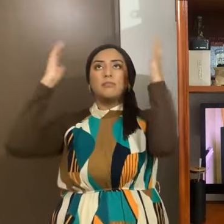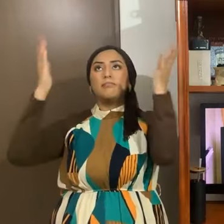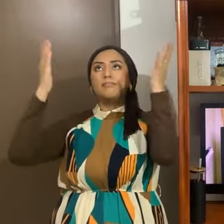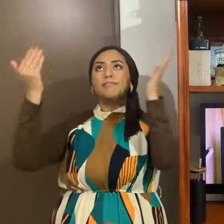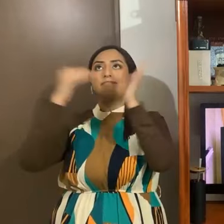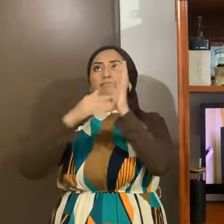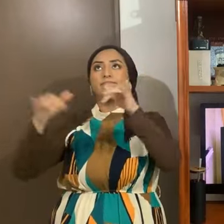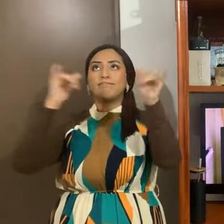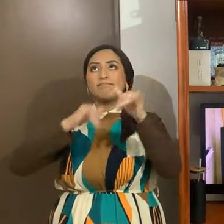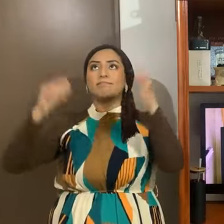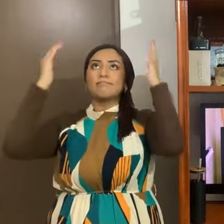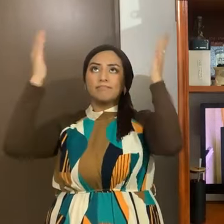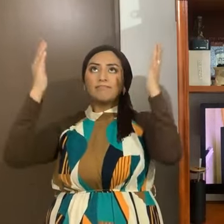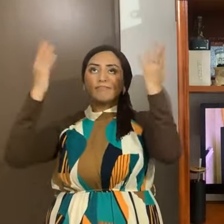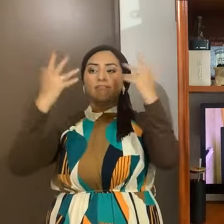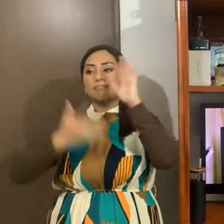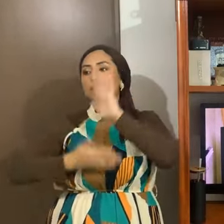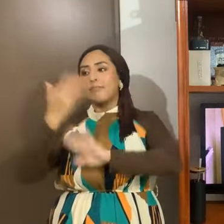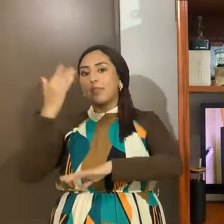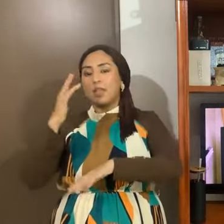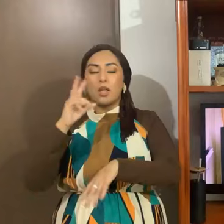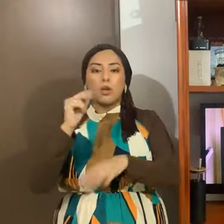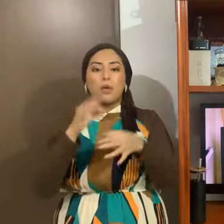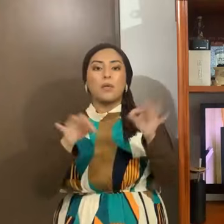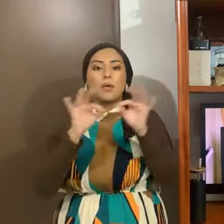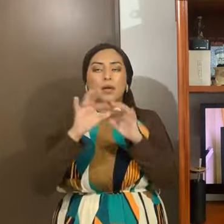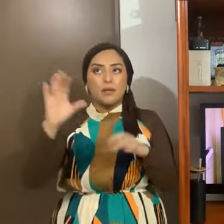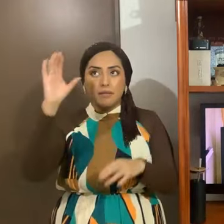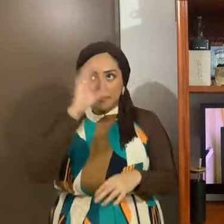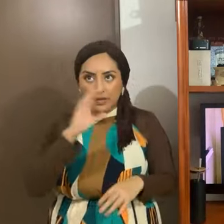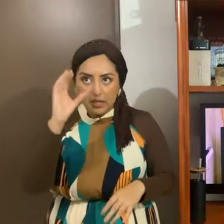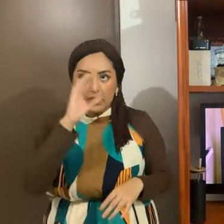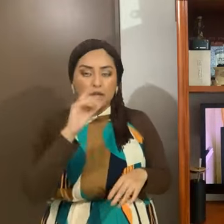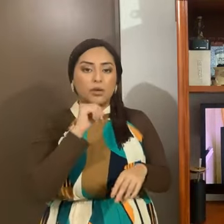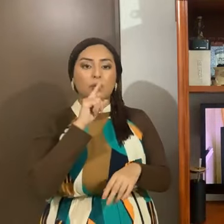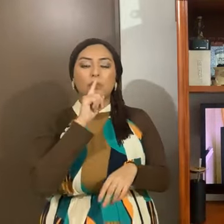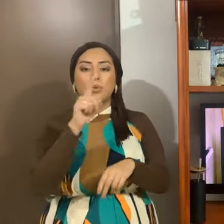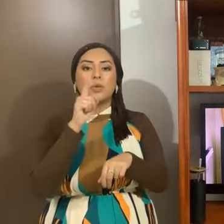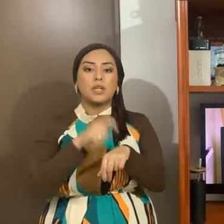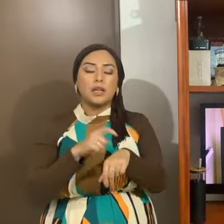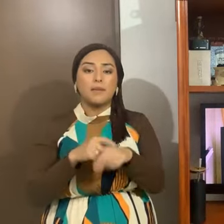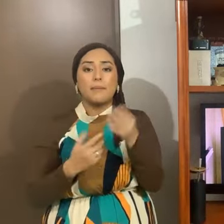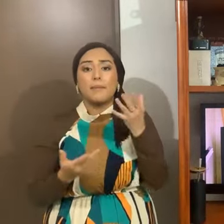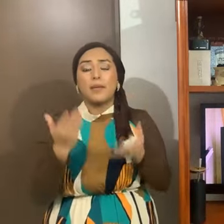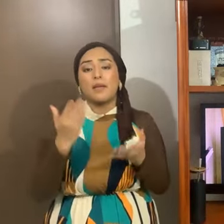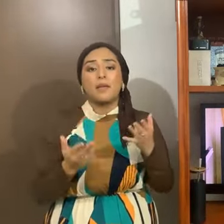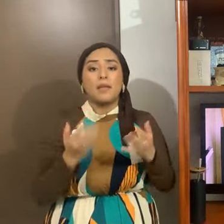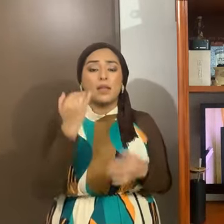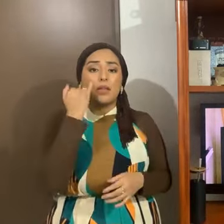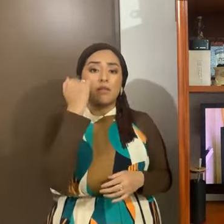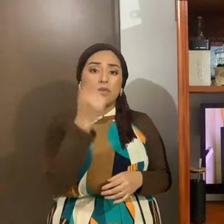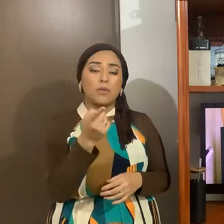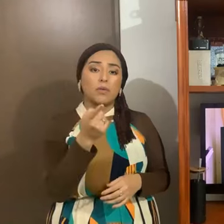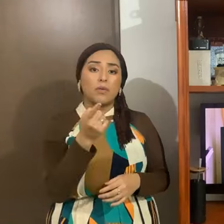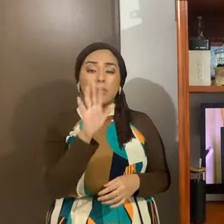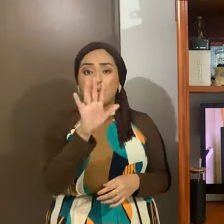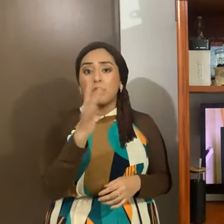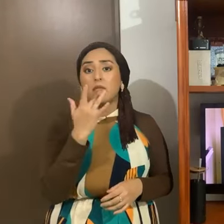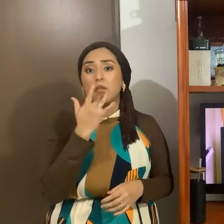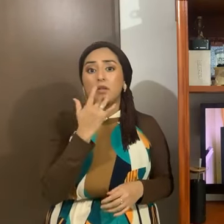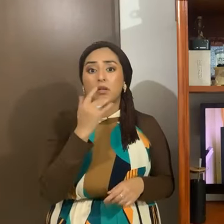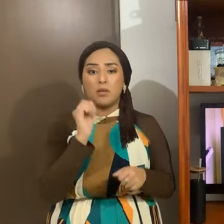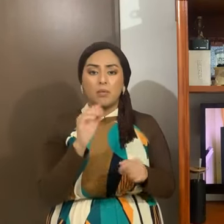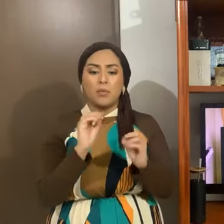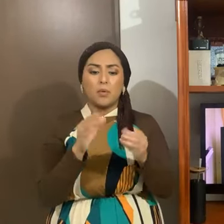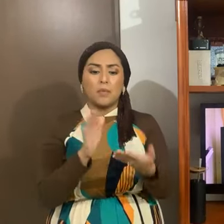repito siempre lo mismo y ya. No, hay que buscar ese tiempo. A lo mejor, si a ti te place, puedes poner